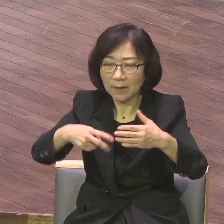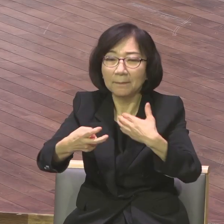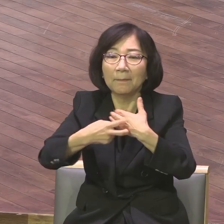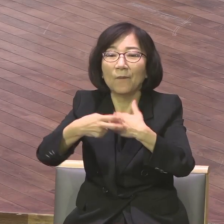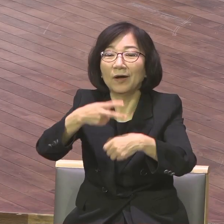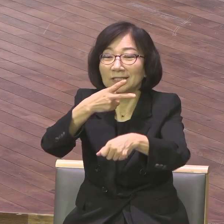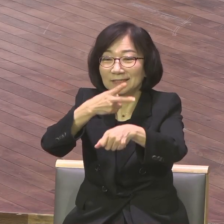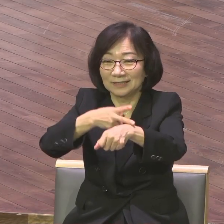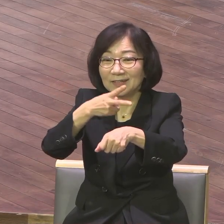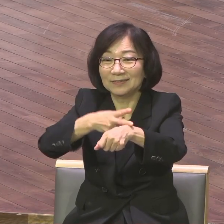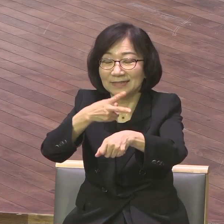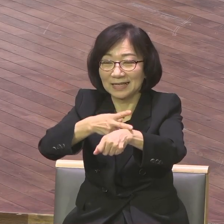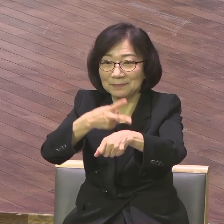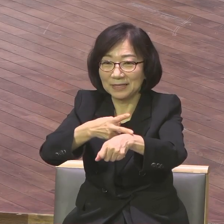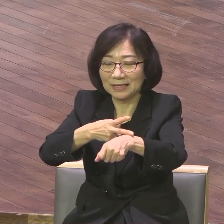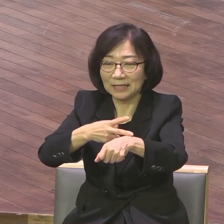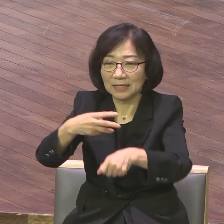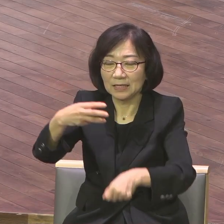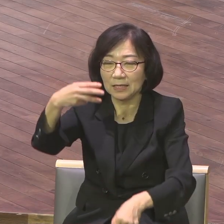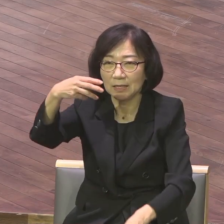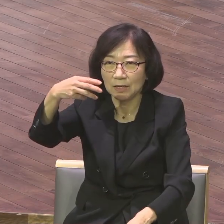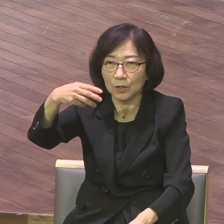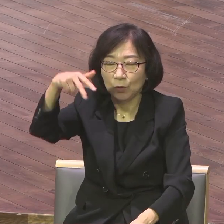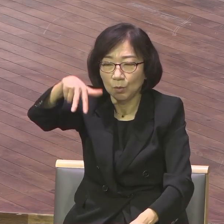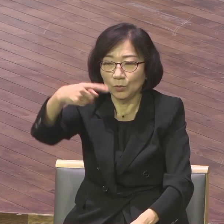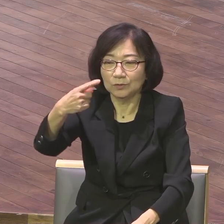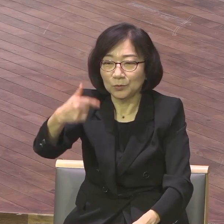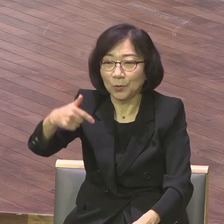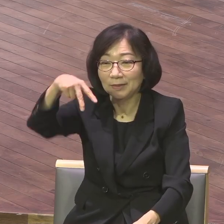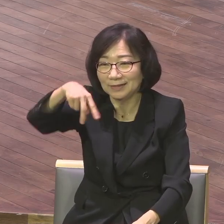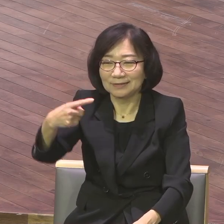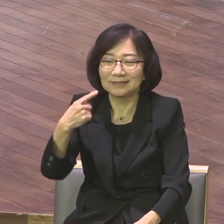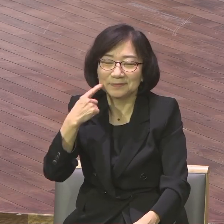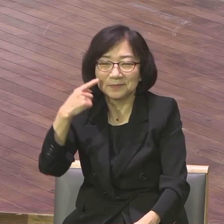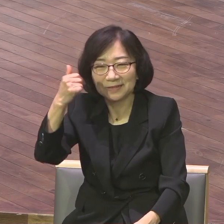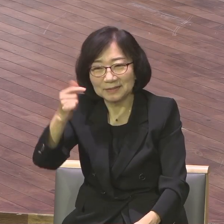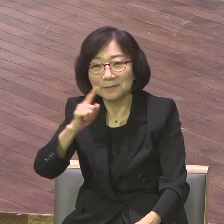설교자로 유명한 마틴 로이드 존스 목사님이 이런 말을 했어요.